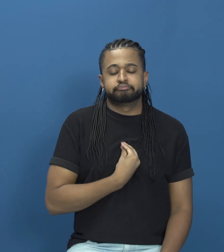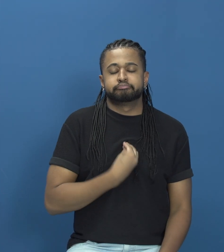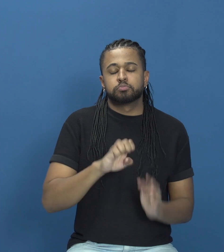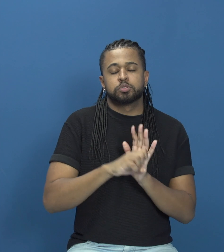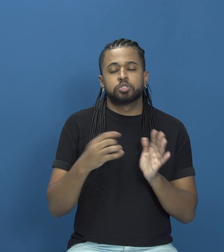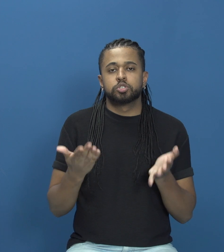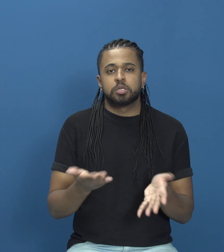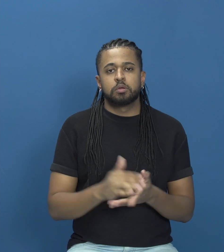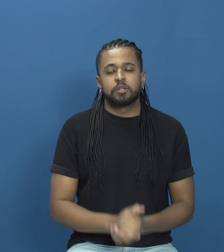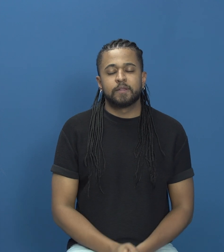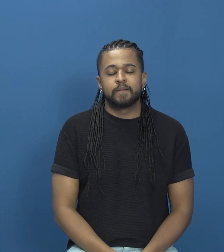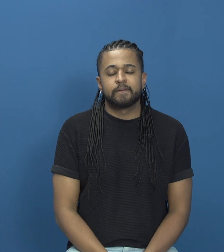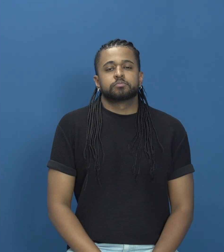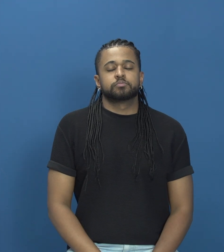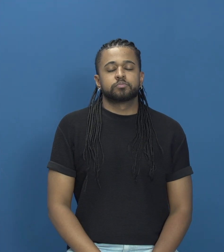edital.